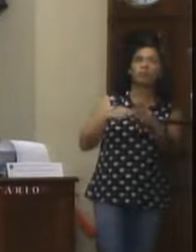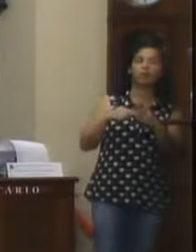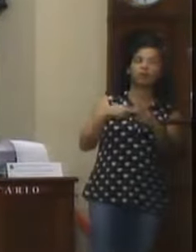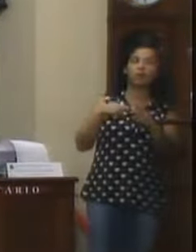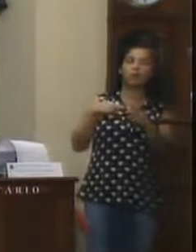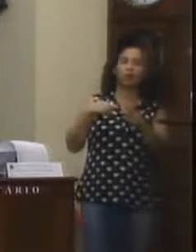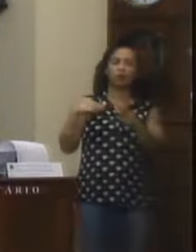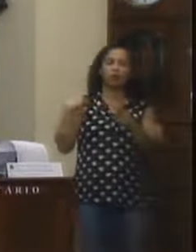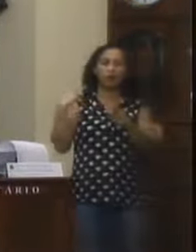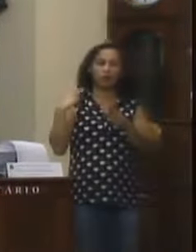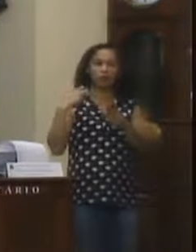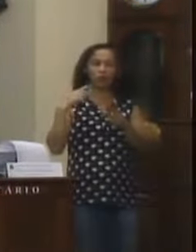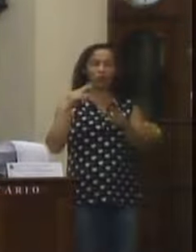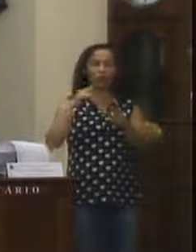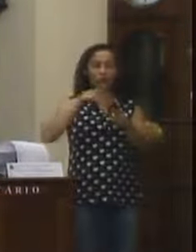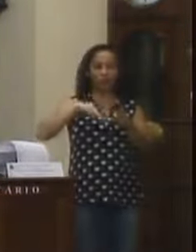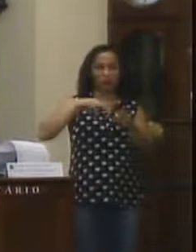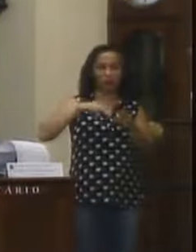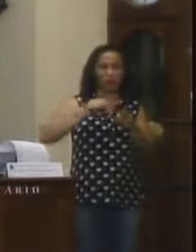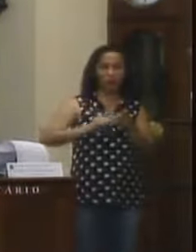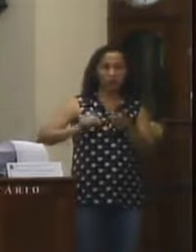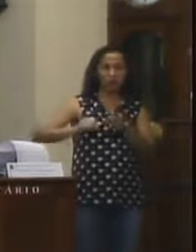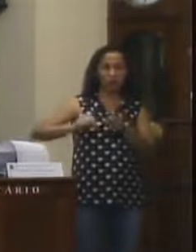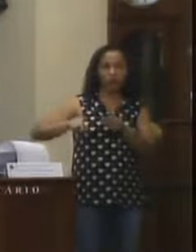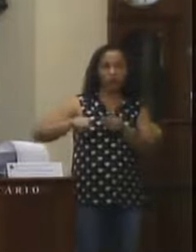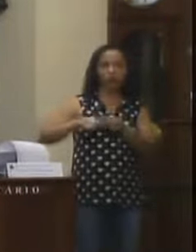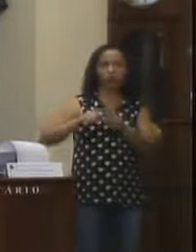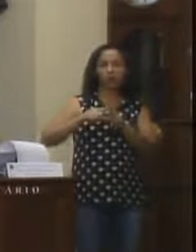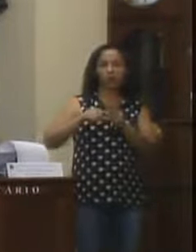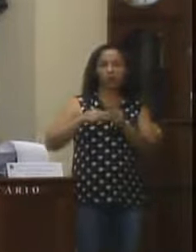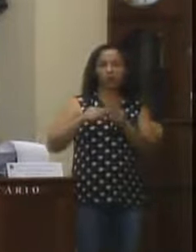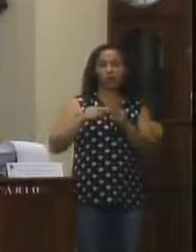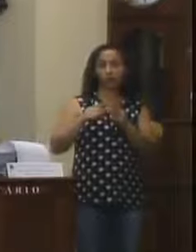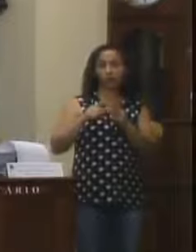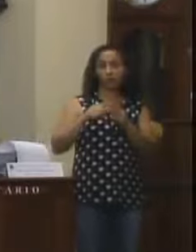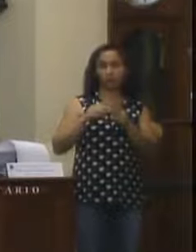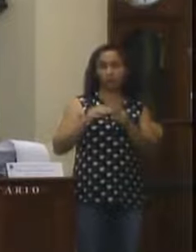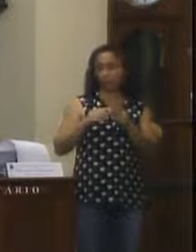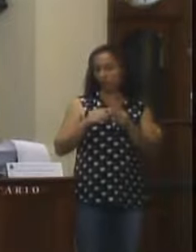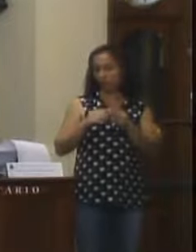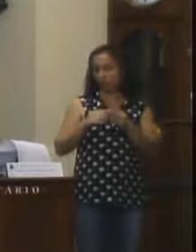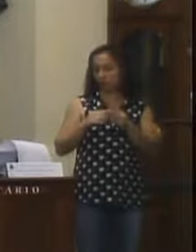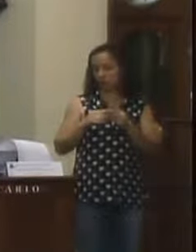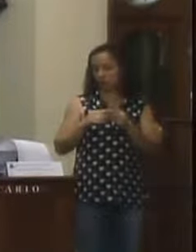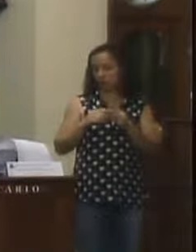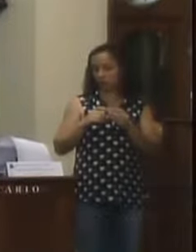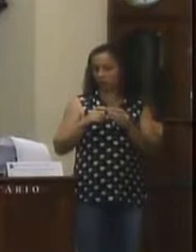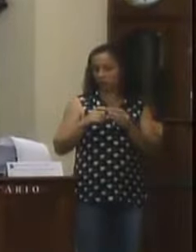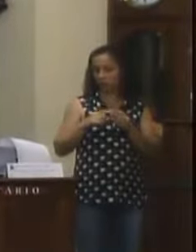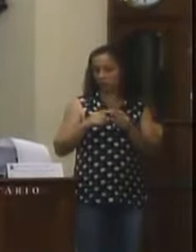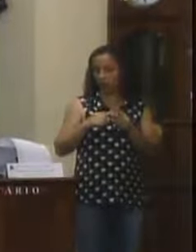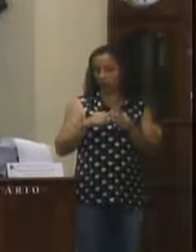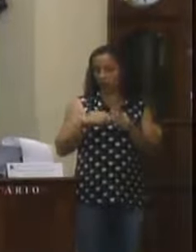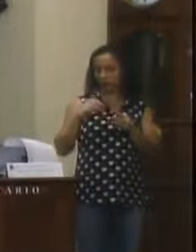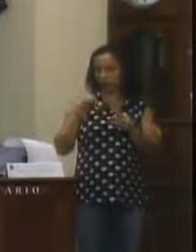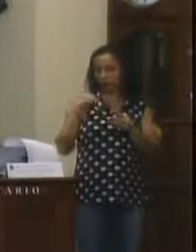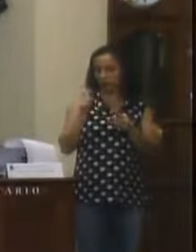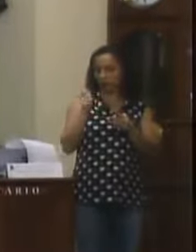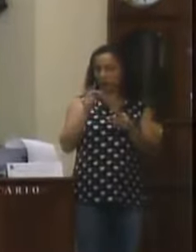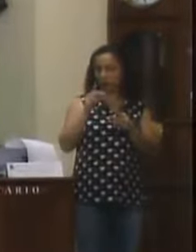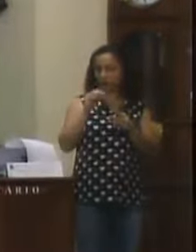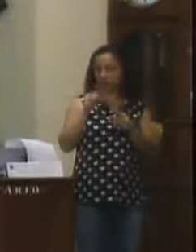relator, opina pela regular tramitação do presente projeto de lei ordinária, sugerindo sua aprovação por essa Casa Legislativa. Sala das Comissões, 3 de